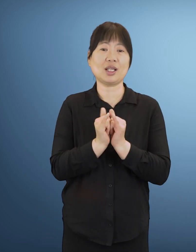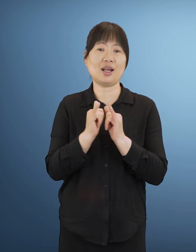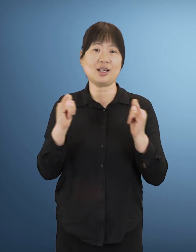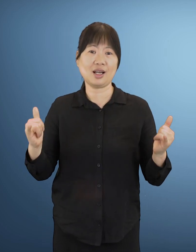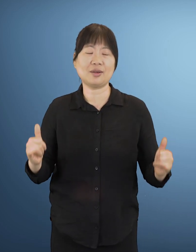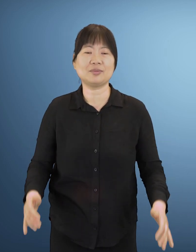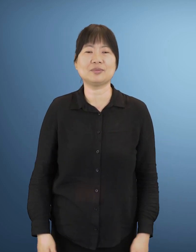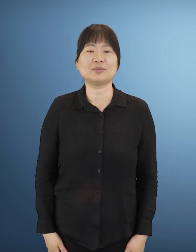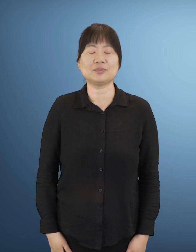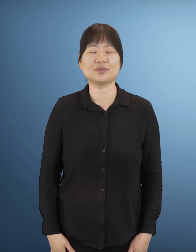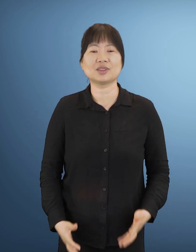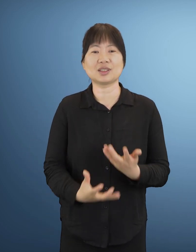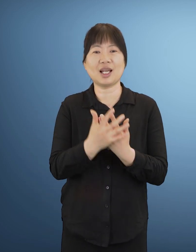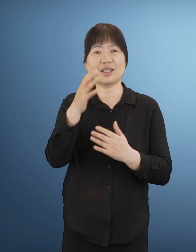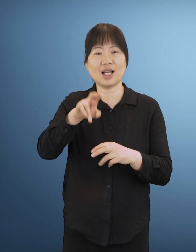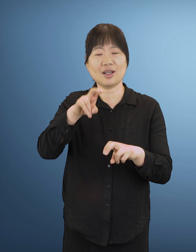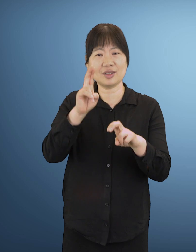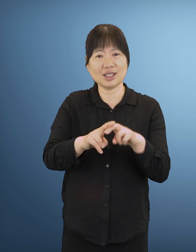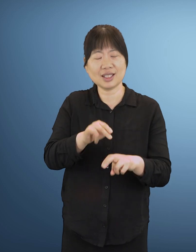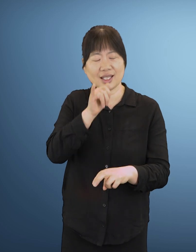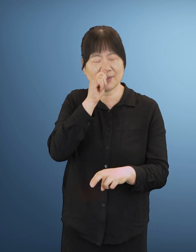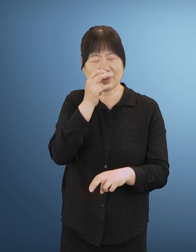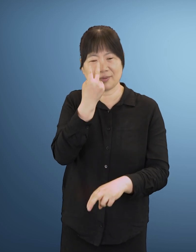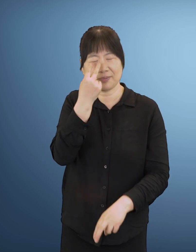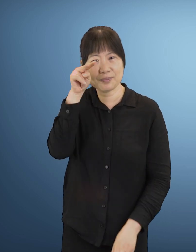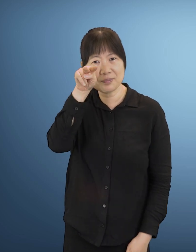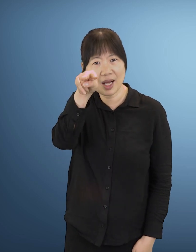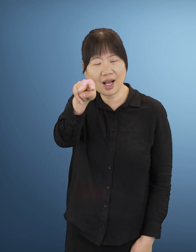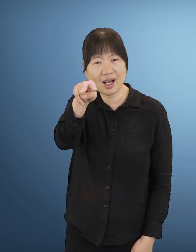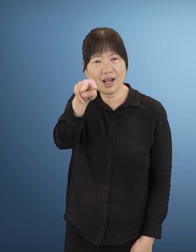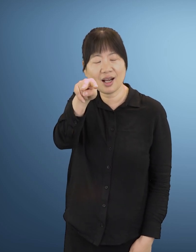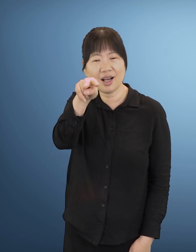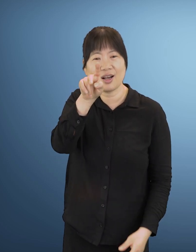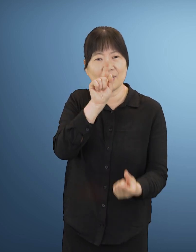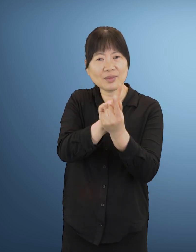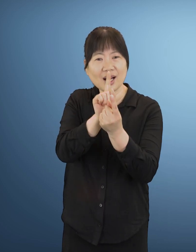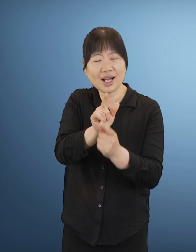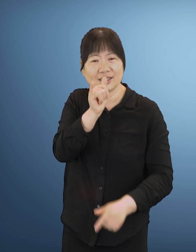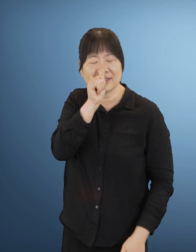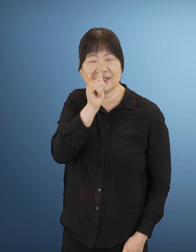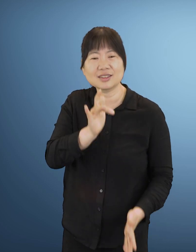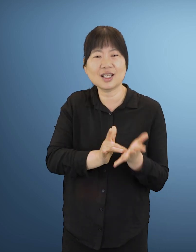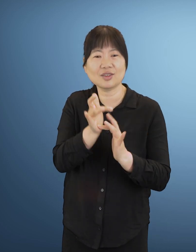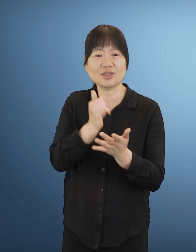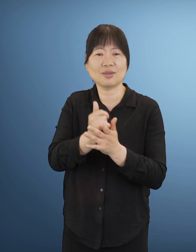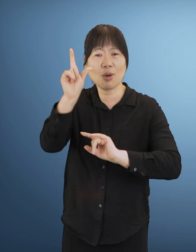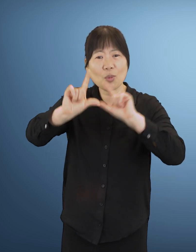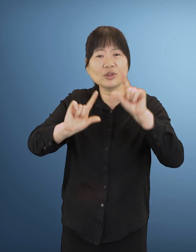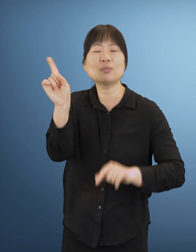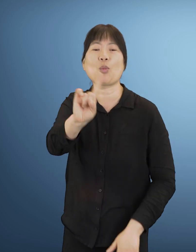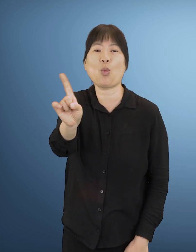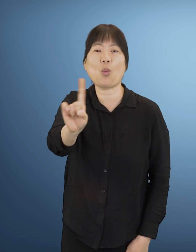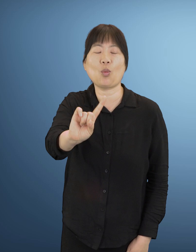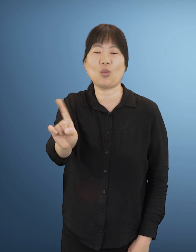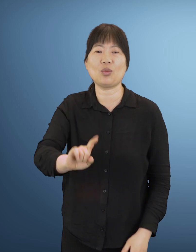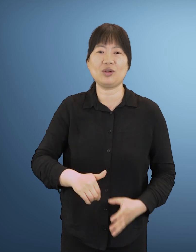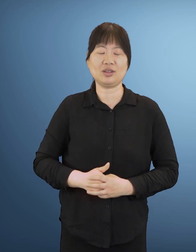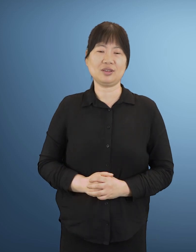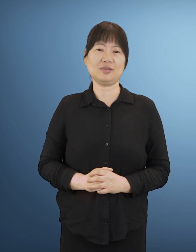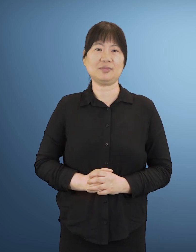사람들의 회당에 들어앉아 있는 시선에서 비추어진 예수님의 모습은 어떤 모습이었을 것